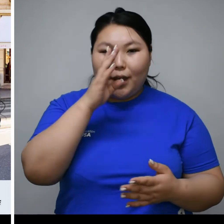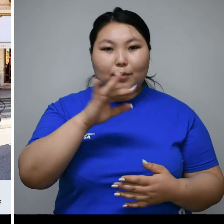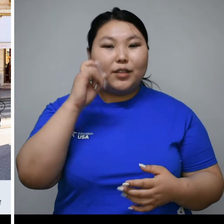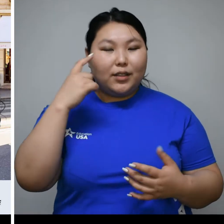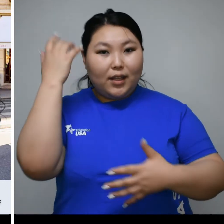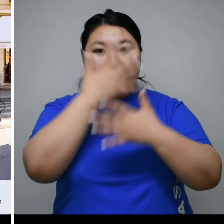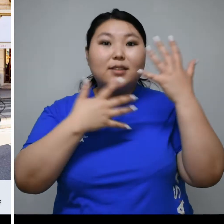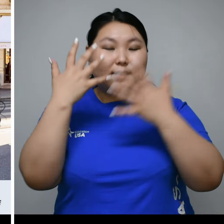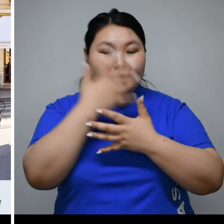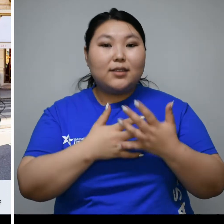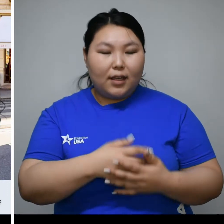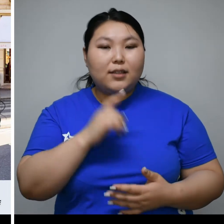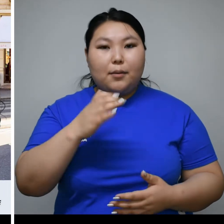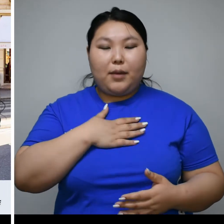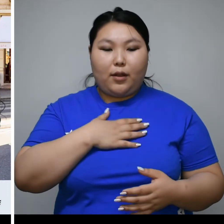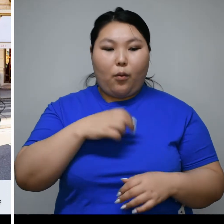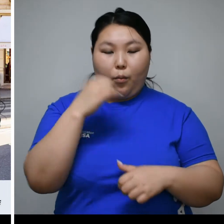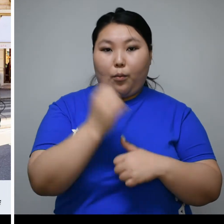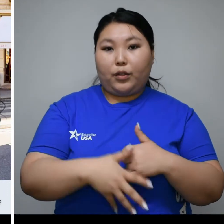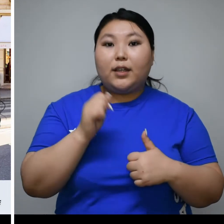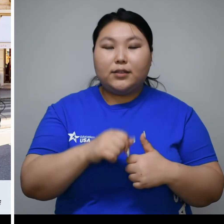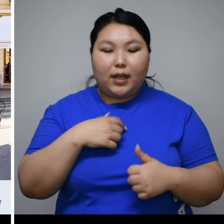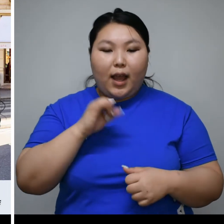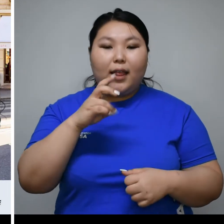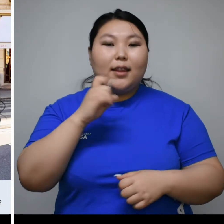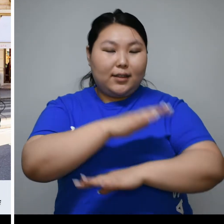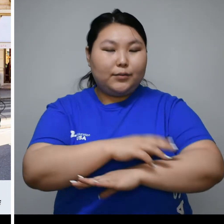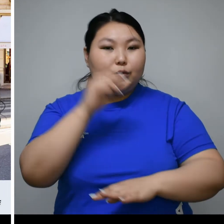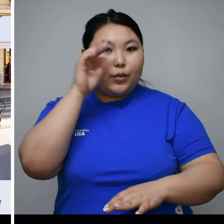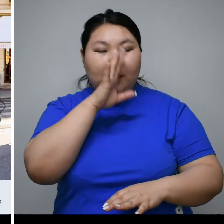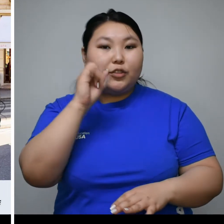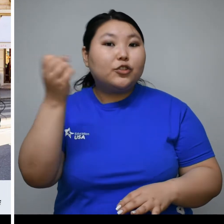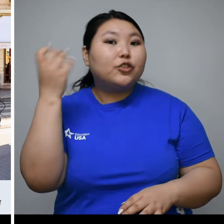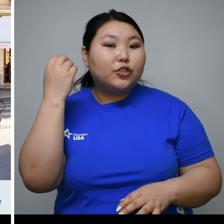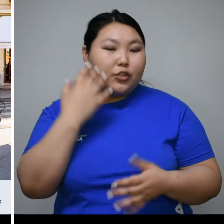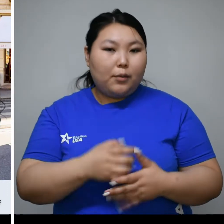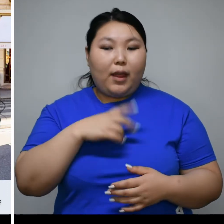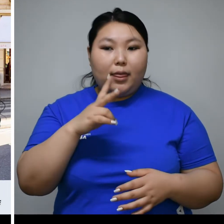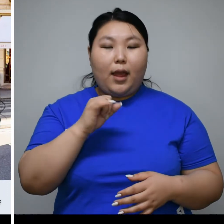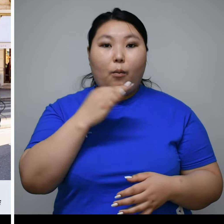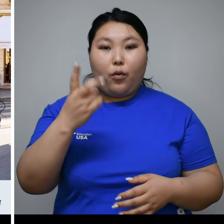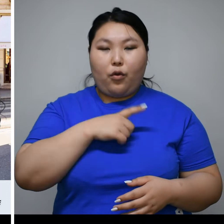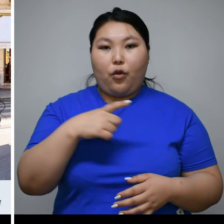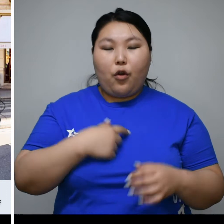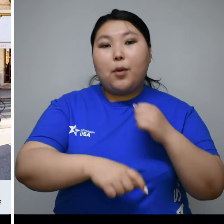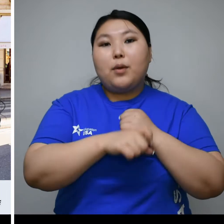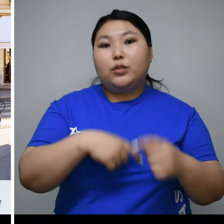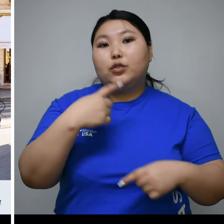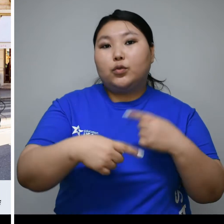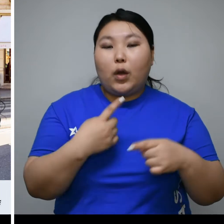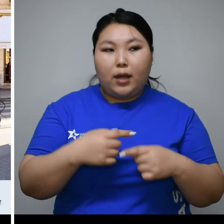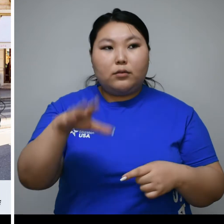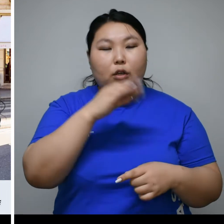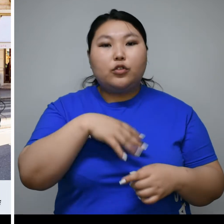гэдээ маш их хэрэгэлцдэг. Тэгээд манай подкастыг бас ахлах ангийн сурагчид маш ихээр сонсдог. Тэгэхээр намуу манаас өөрийнхөө мэрэгжлийн